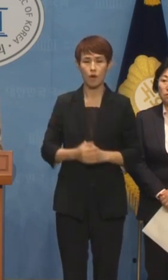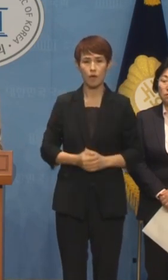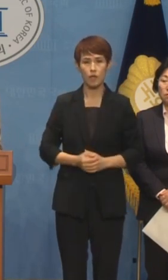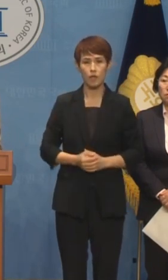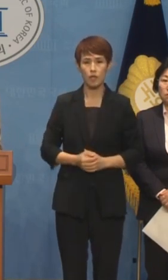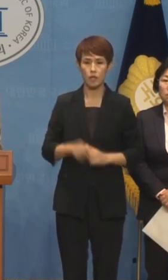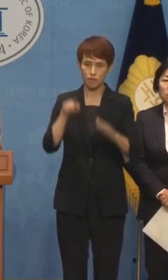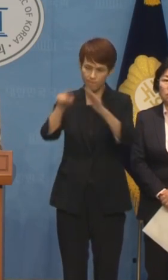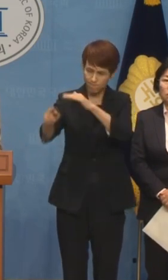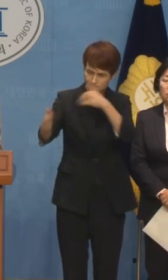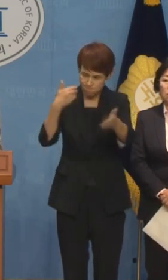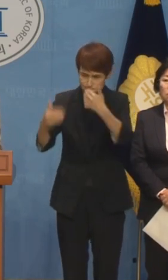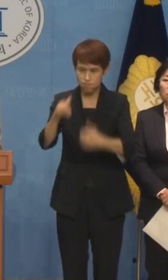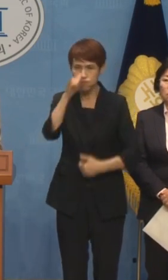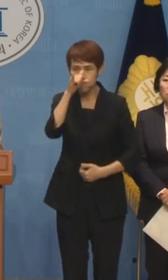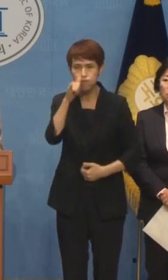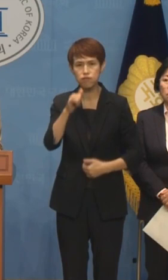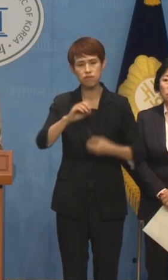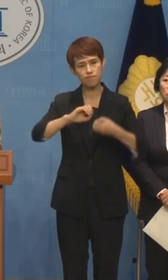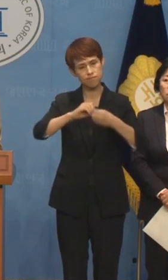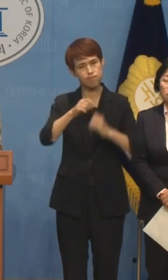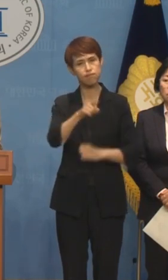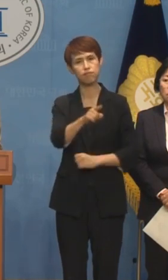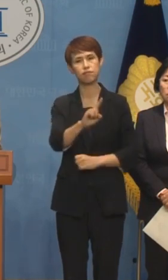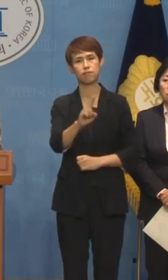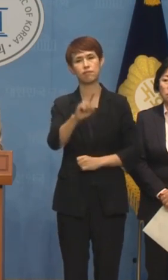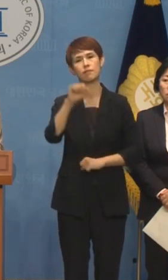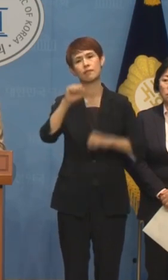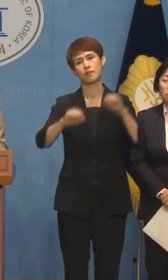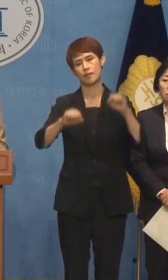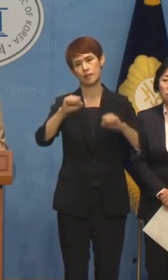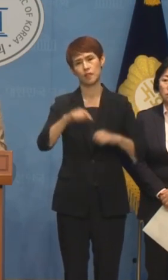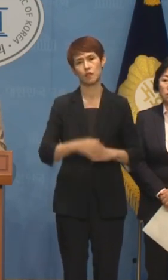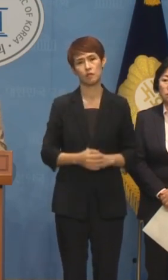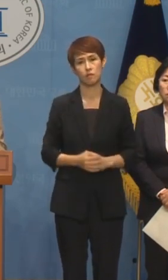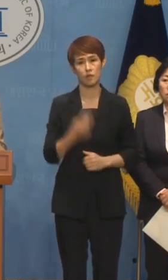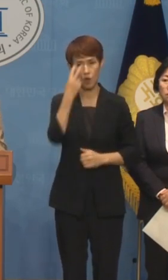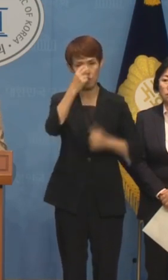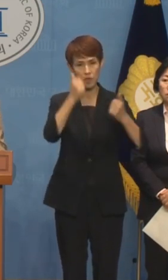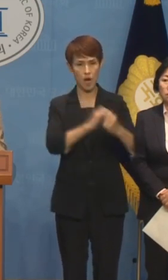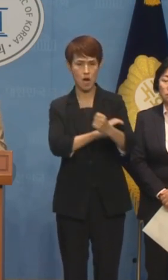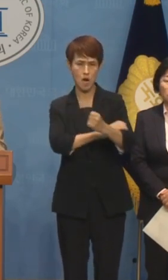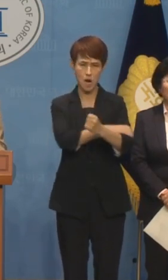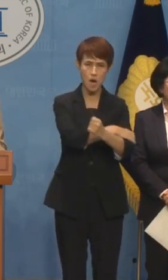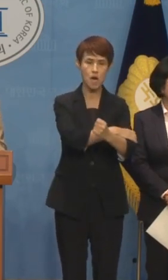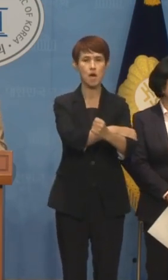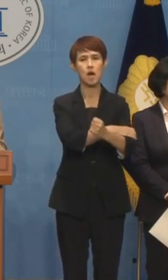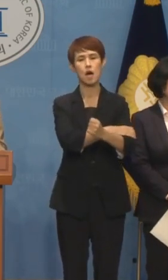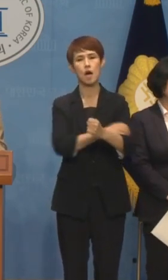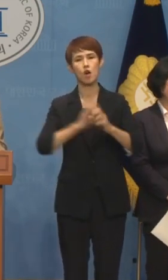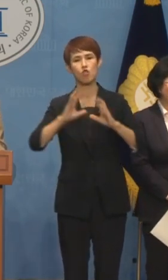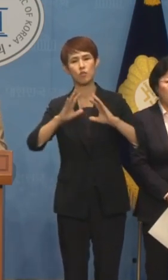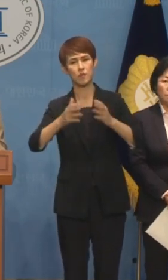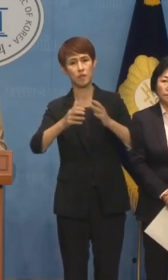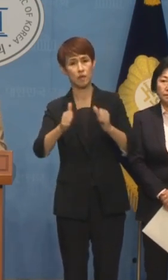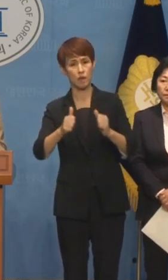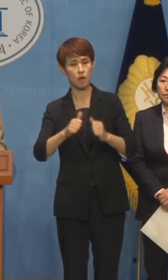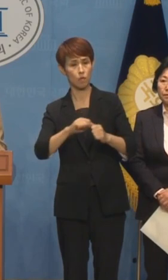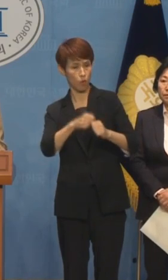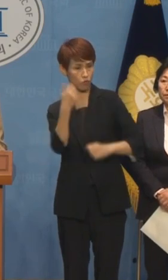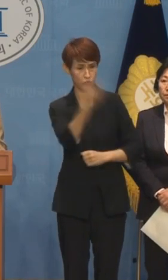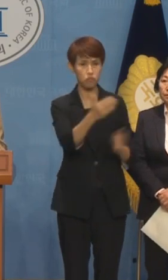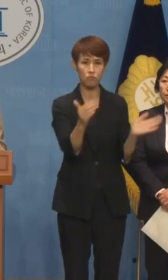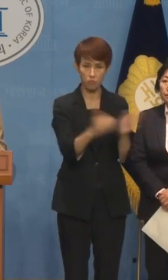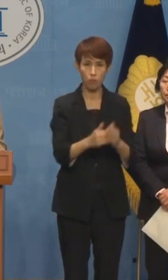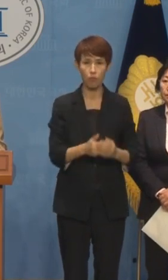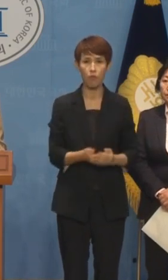대면서 압수수색까지 단행하고 있는 지금의 행태를 보면서 검찰 독재 정권에 대한 국민의 심판이 이미 내려졌음에도